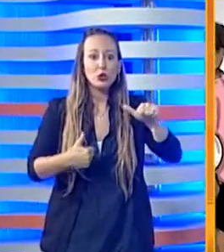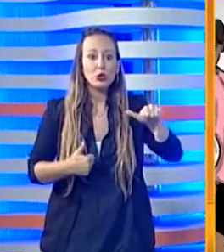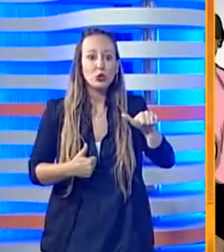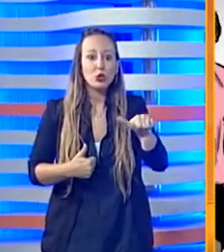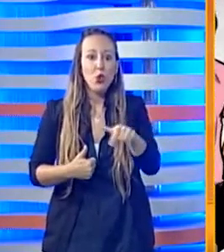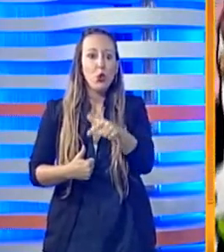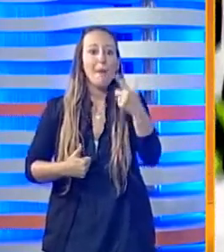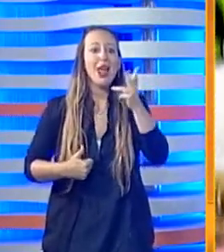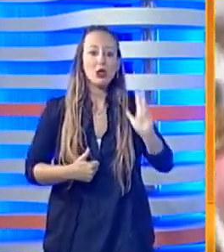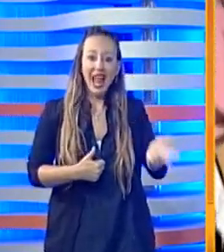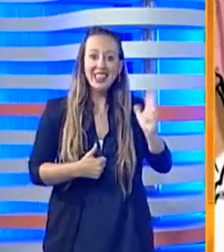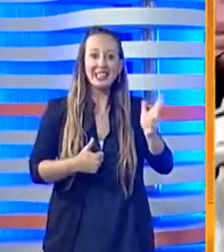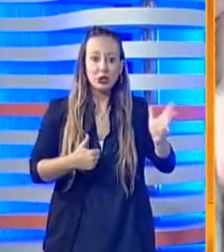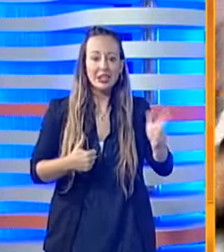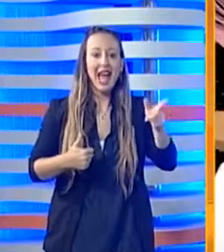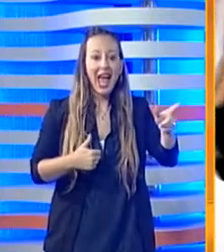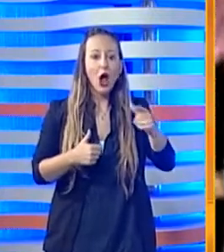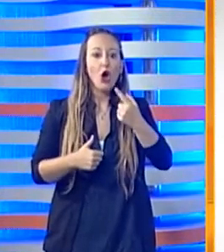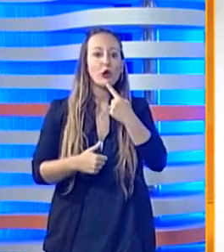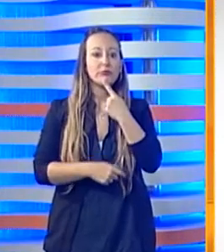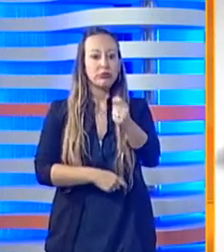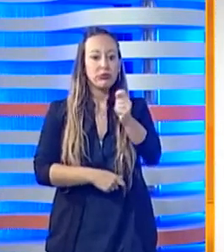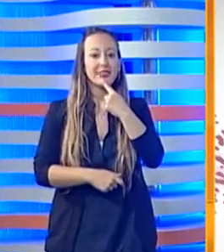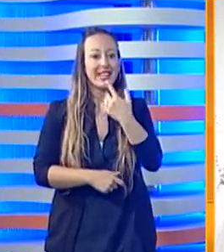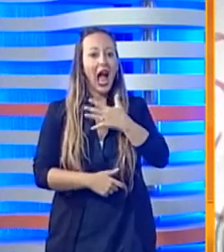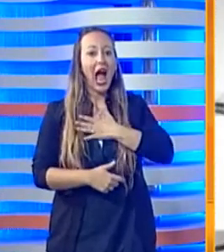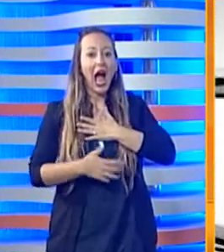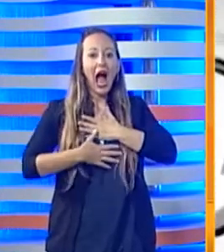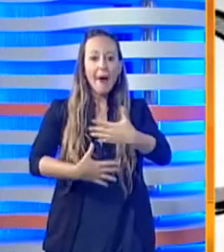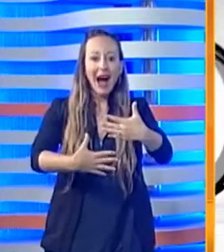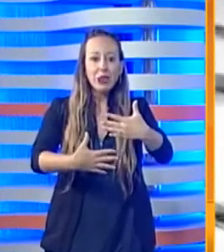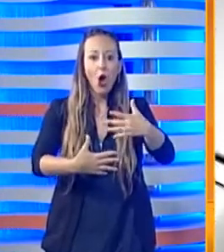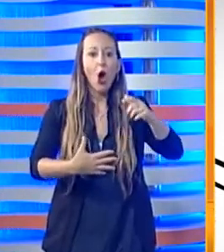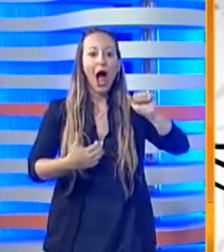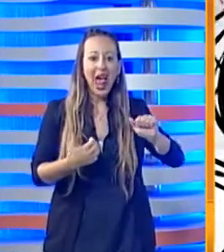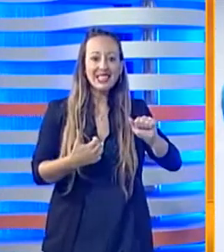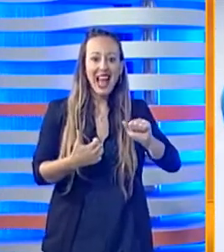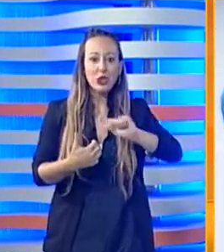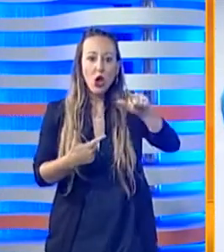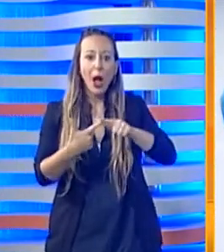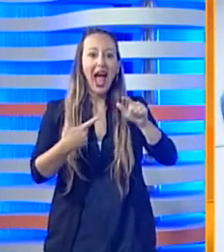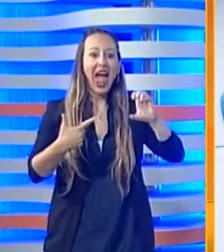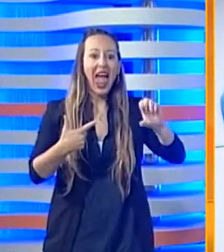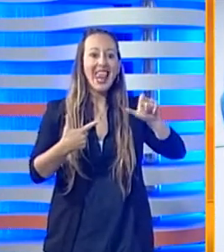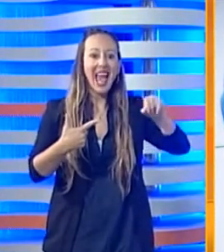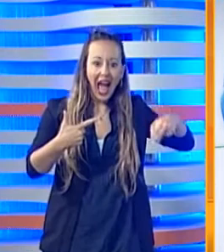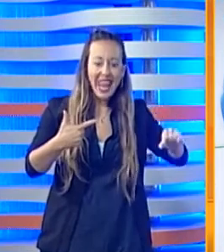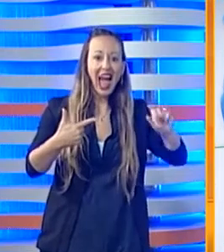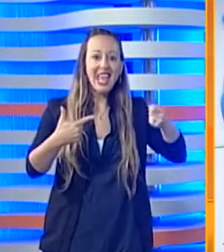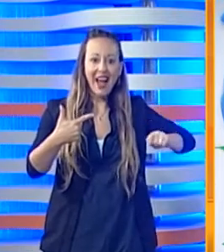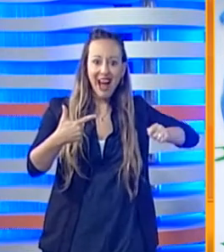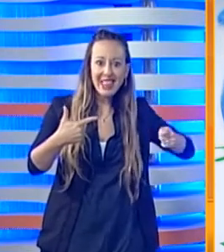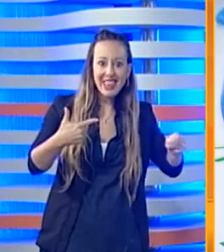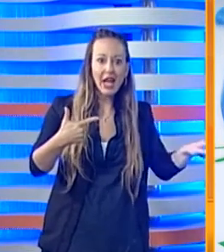Eliana Chiavetta, ospite l'attore Paride Benassai. Domani alle 13:15, Zona Vostra